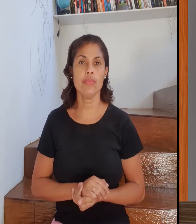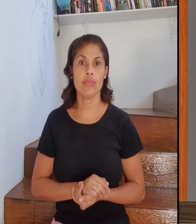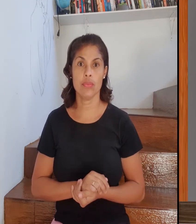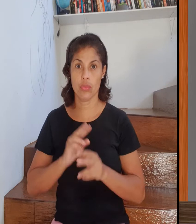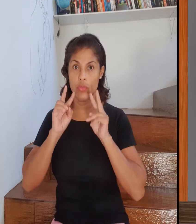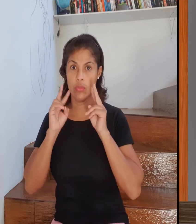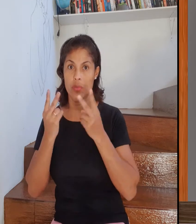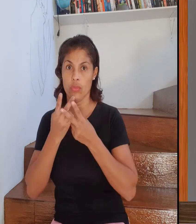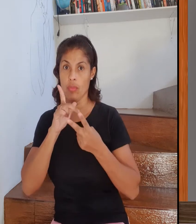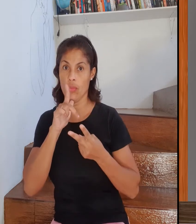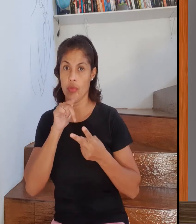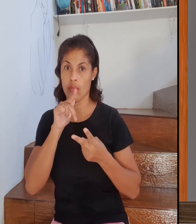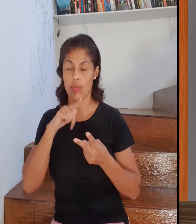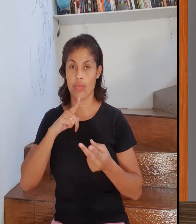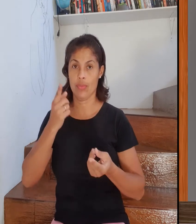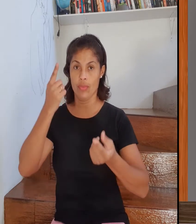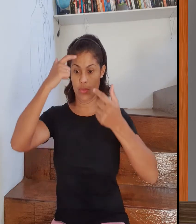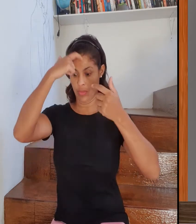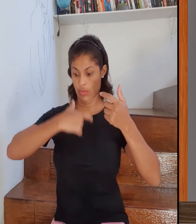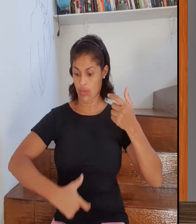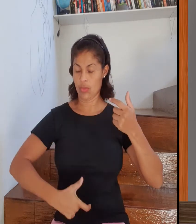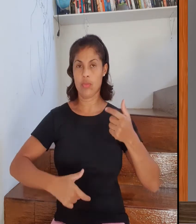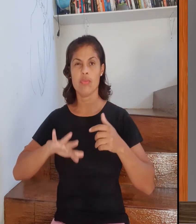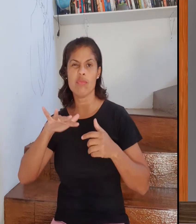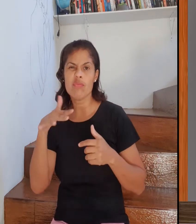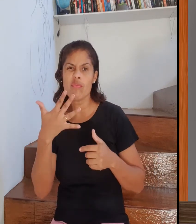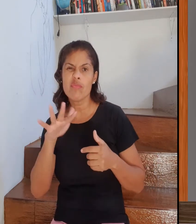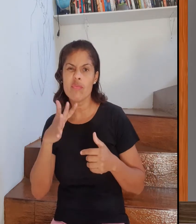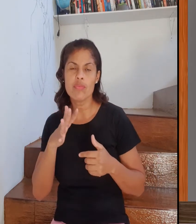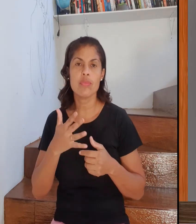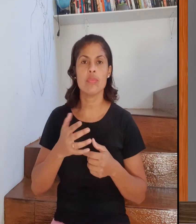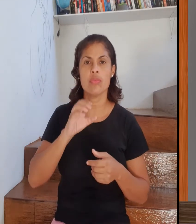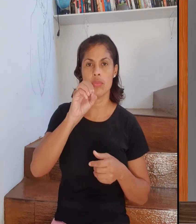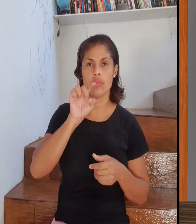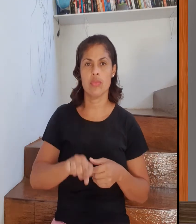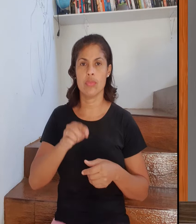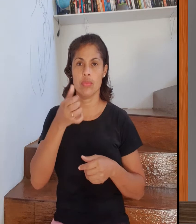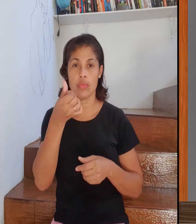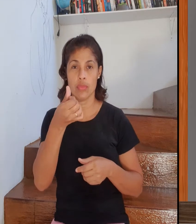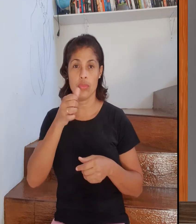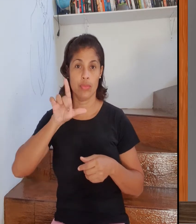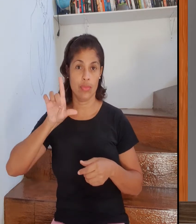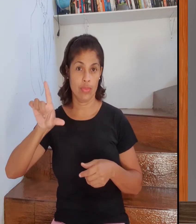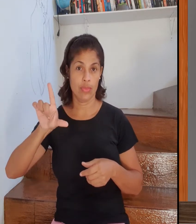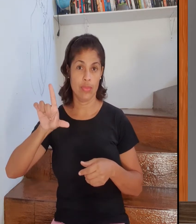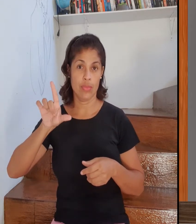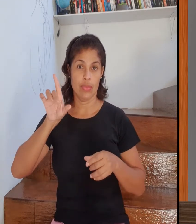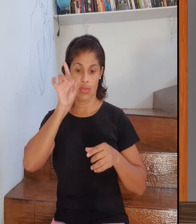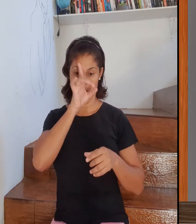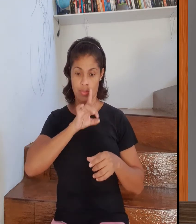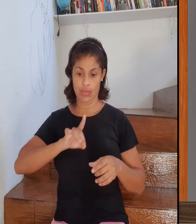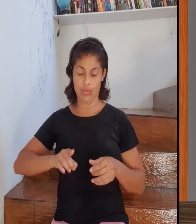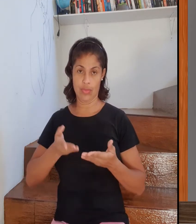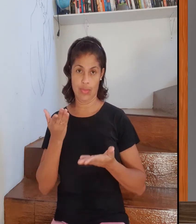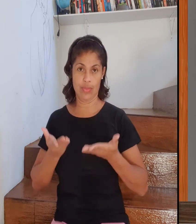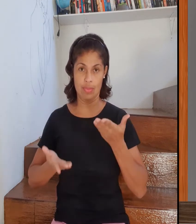O volume de água que nós temos em nosso organismo equivale mais ou menos a 0,6 litro por cada